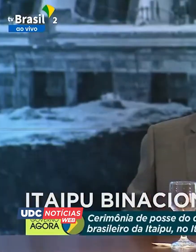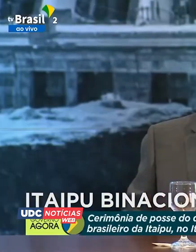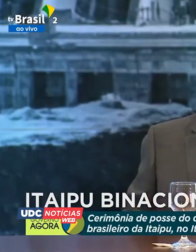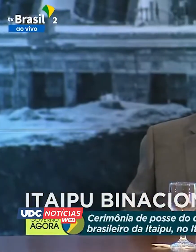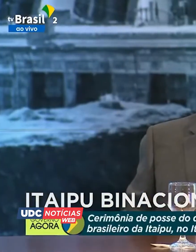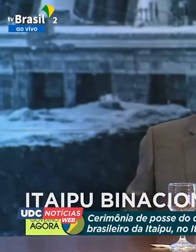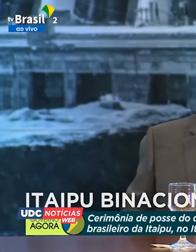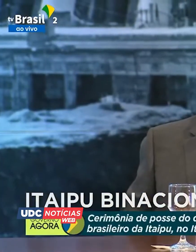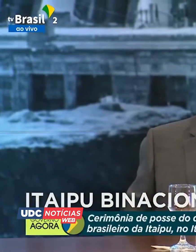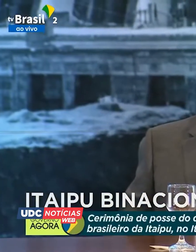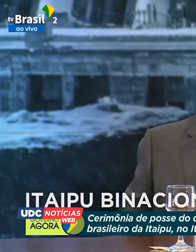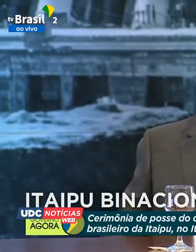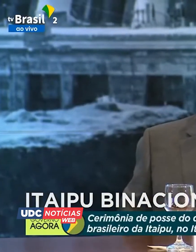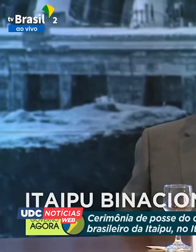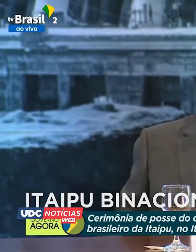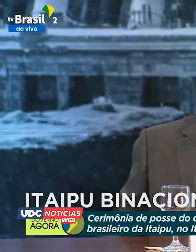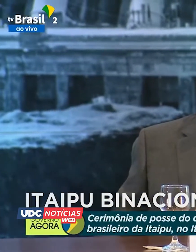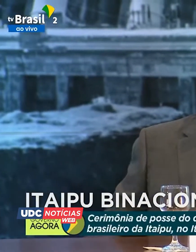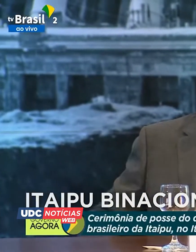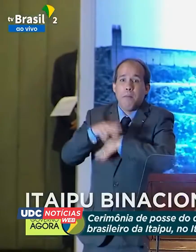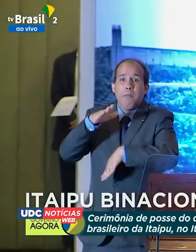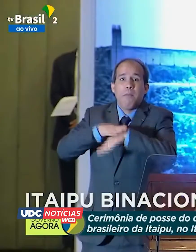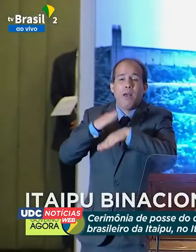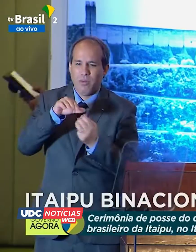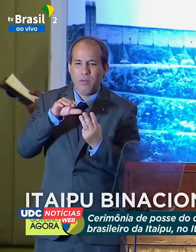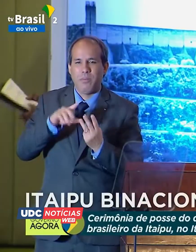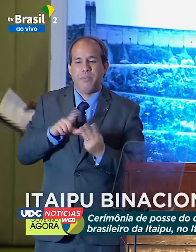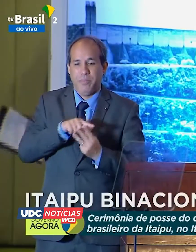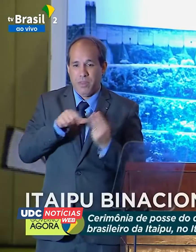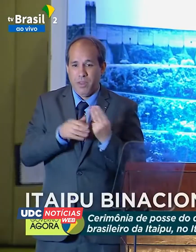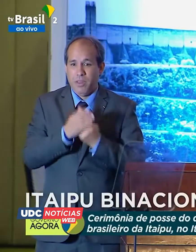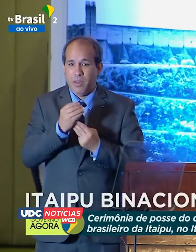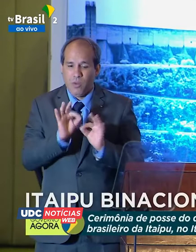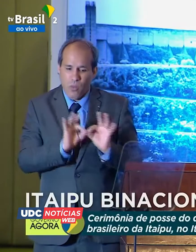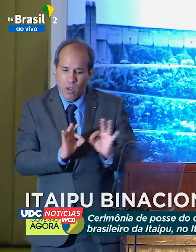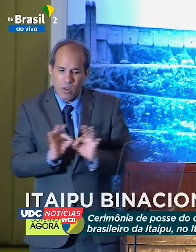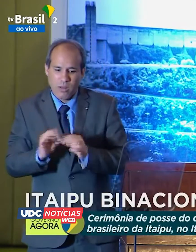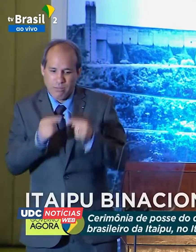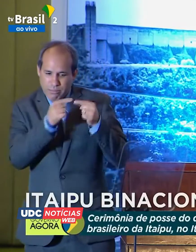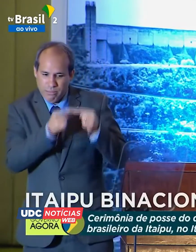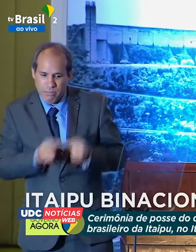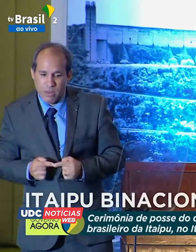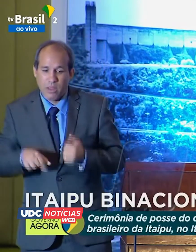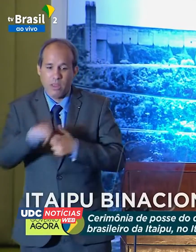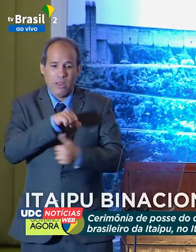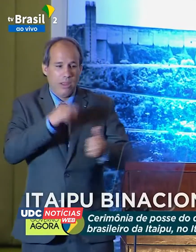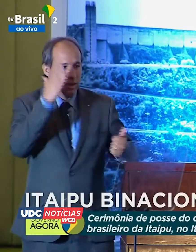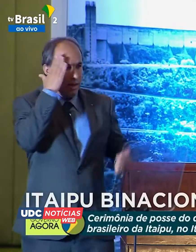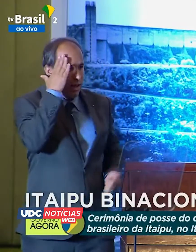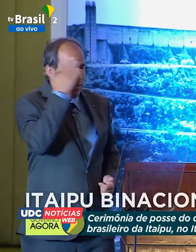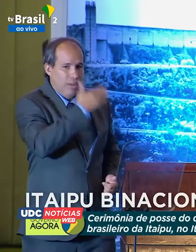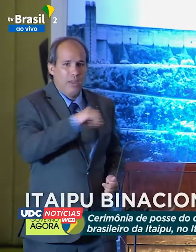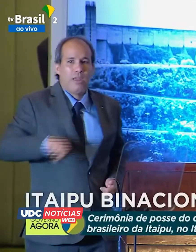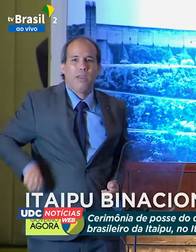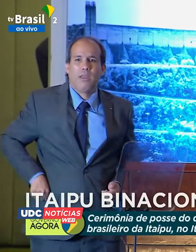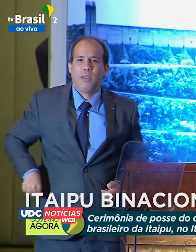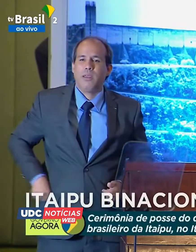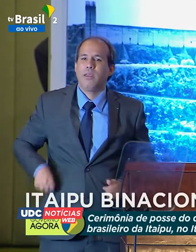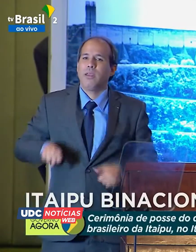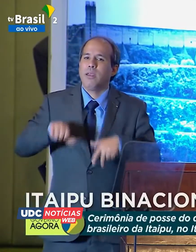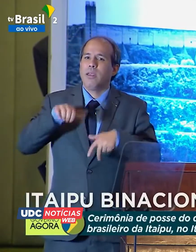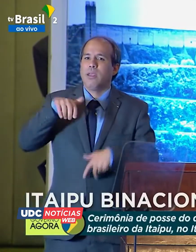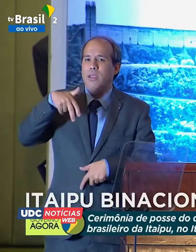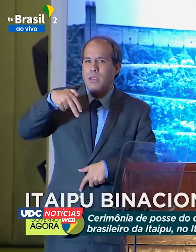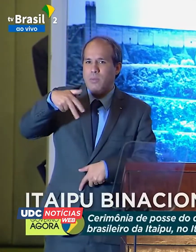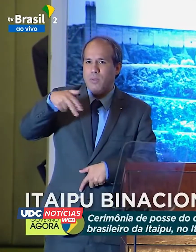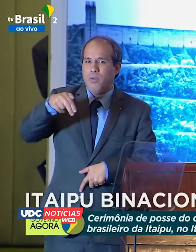paraguaios, uma das maiores hidrelétricas do mundo. O ministro de Minas e Energias, almirante Bento Albuquerque.